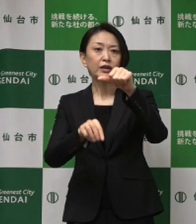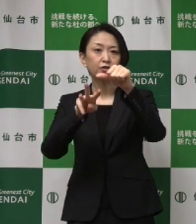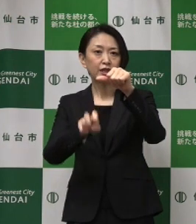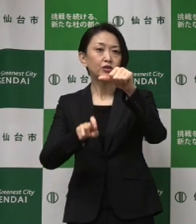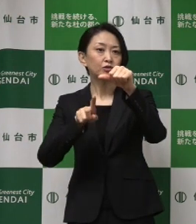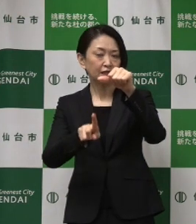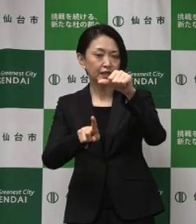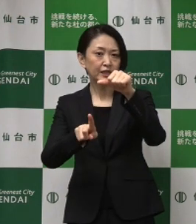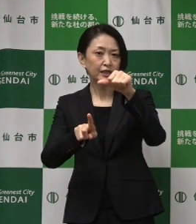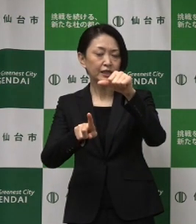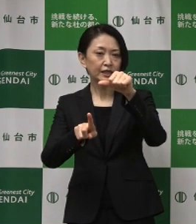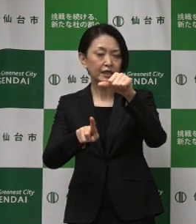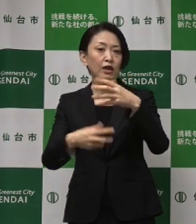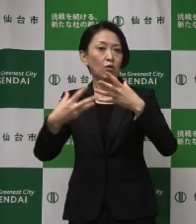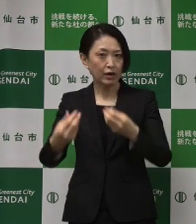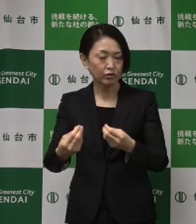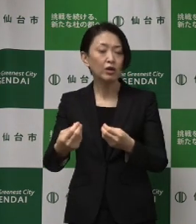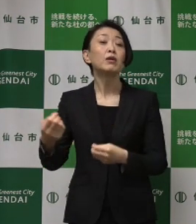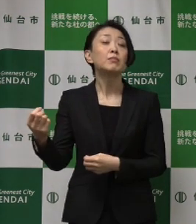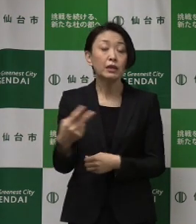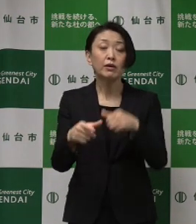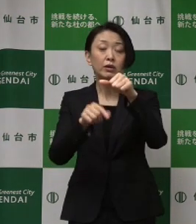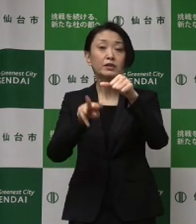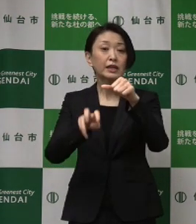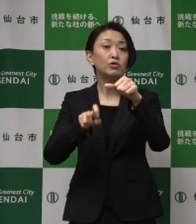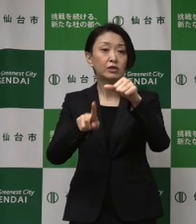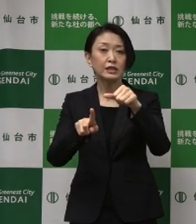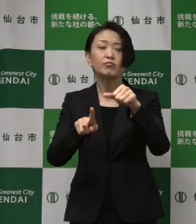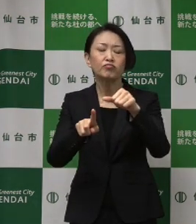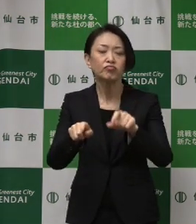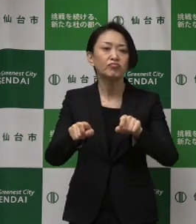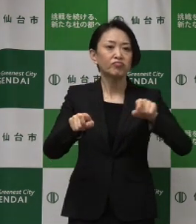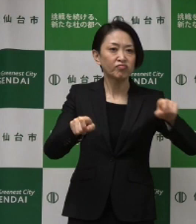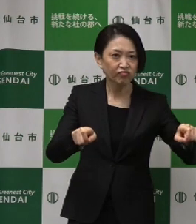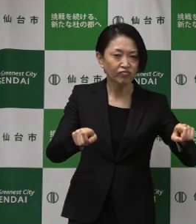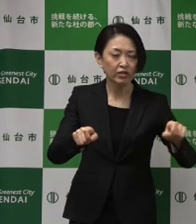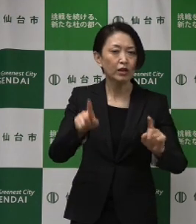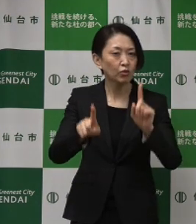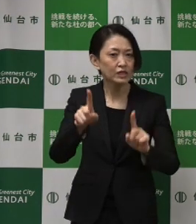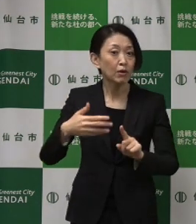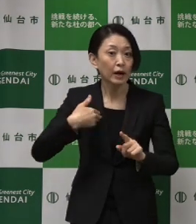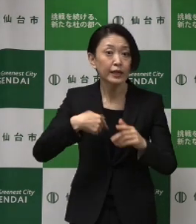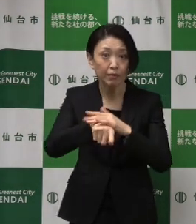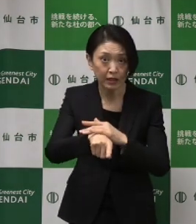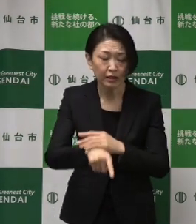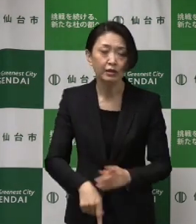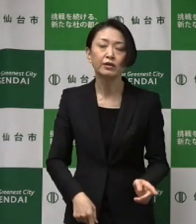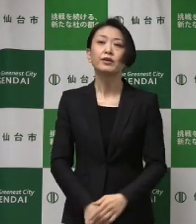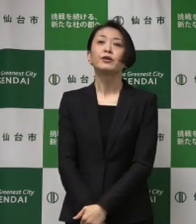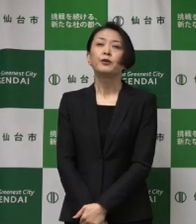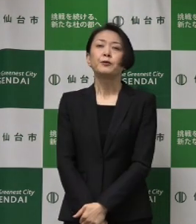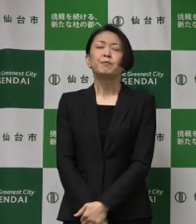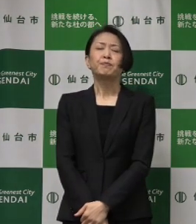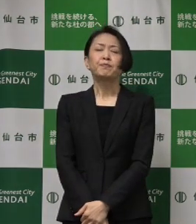長という、まあ、2つの選択肢があると思うんですけど、まあ、両方の選択肢は残しておきたいというご認識なんでしょうか。 これもなかな